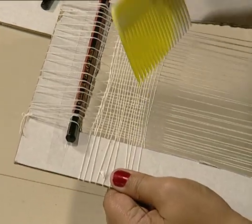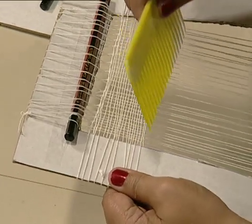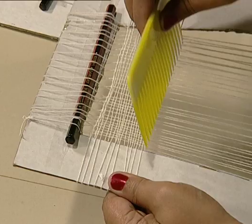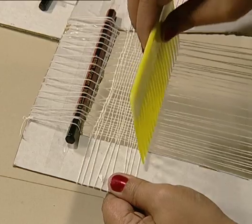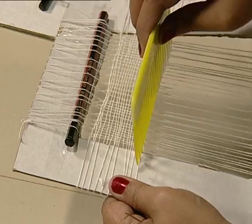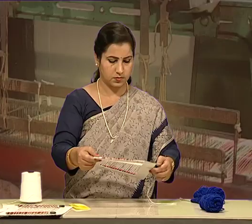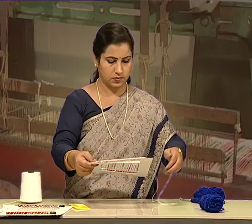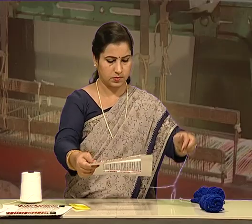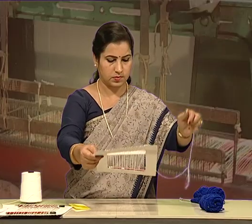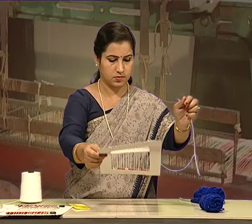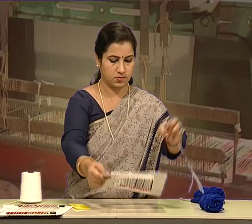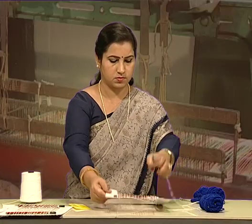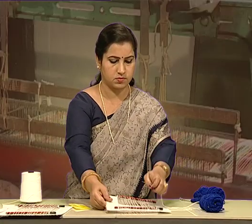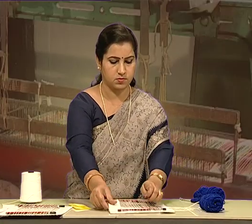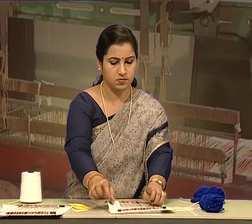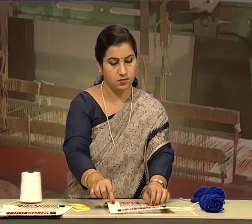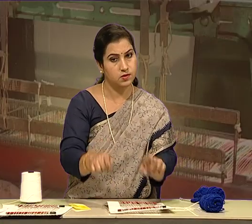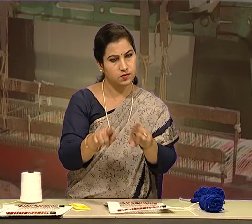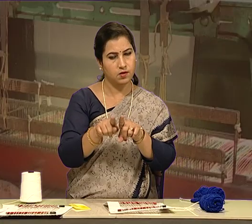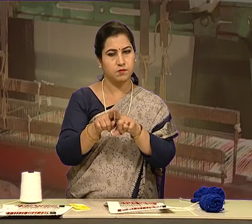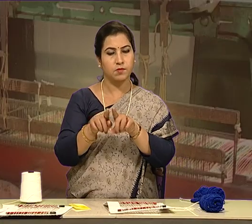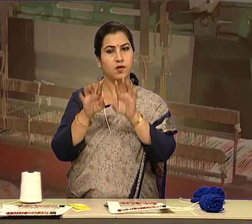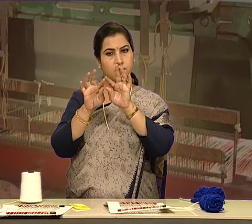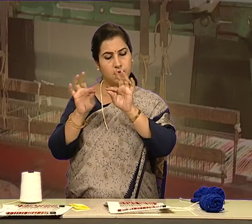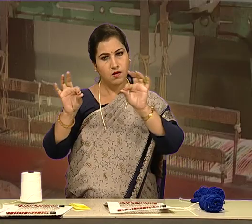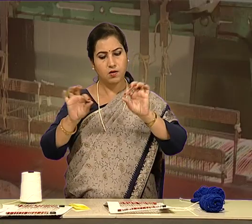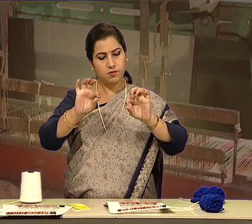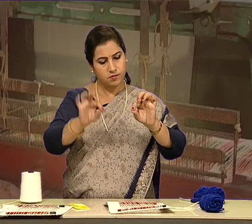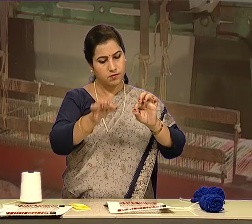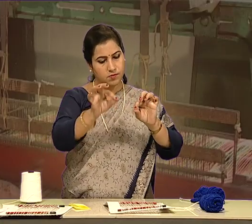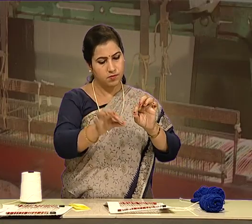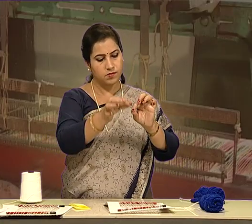इसी प्रकार तागा बुनते जाते हैं।